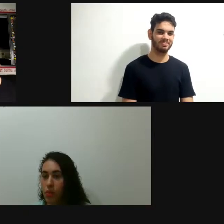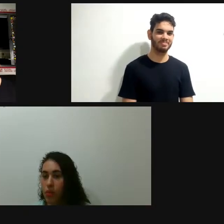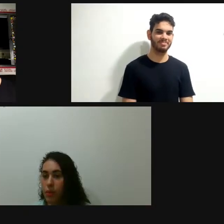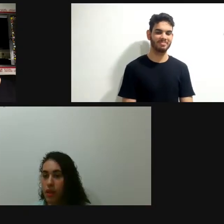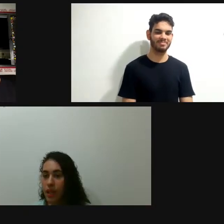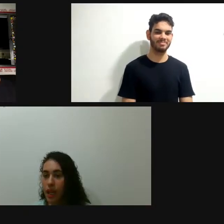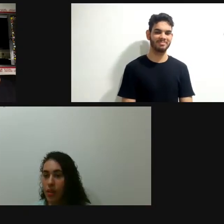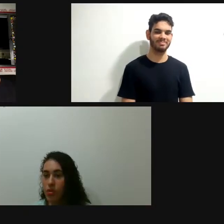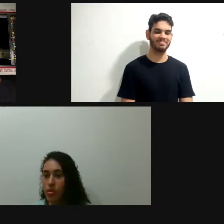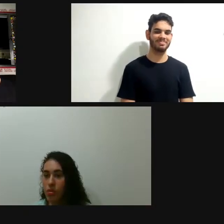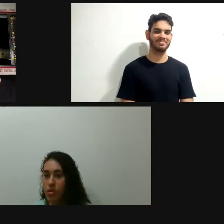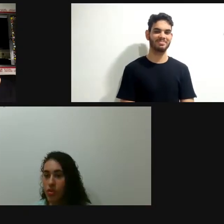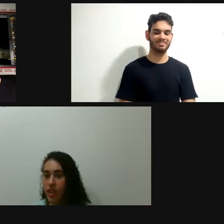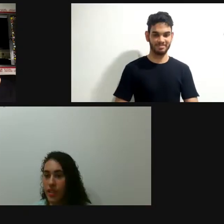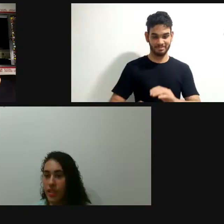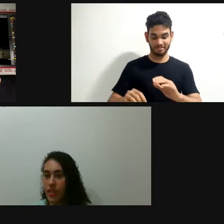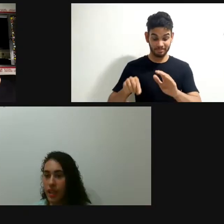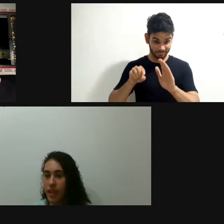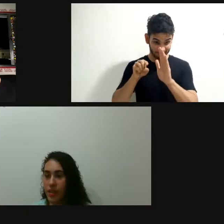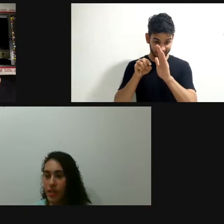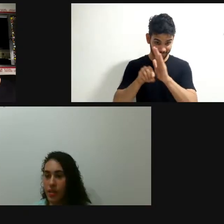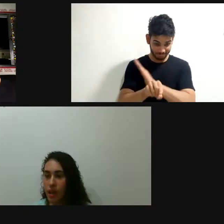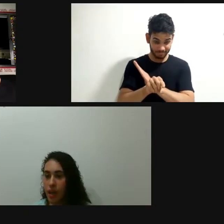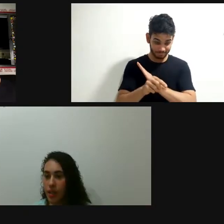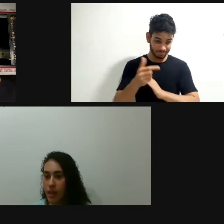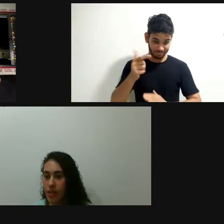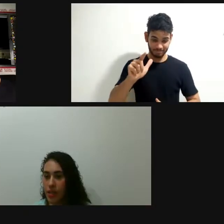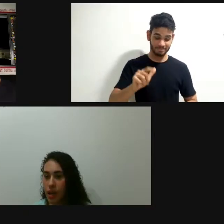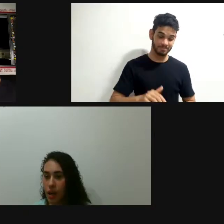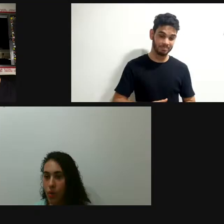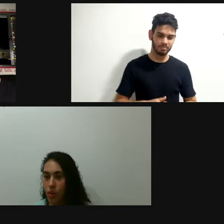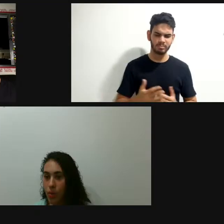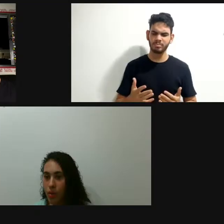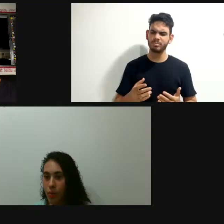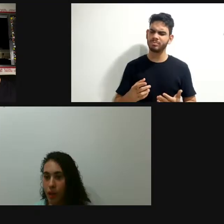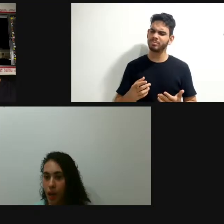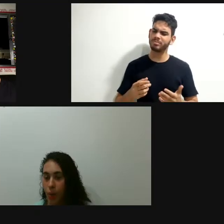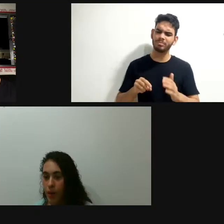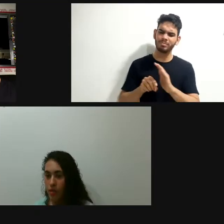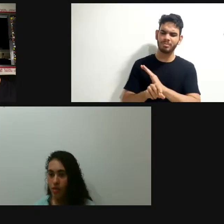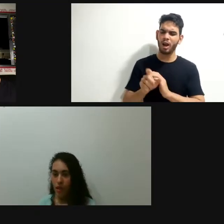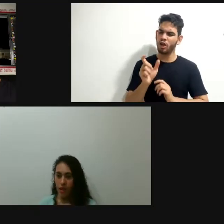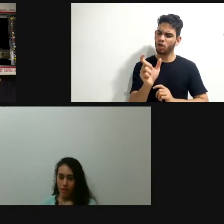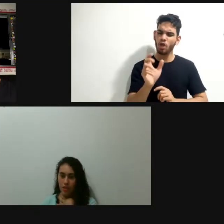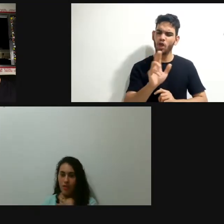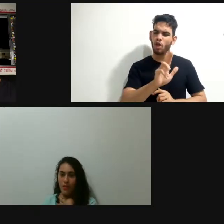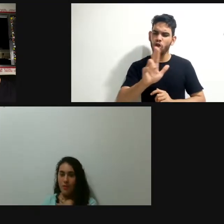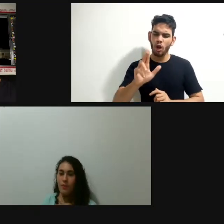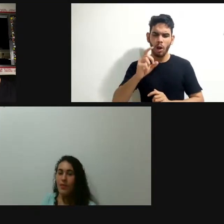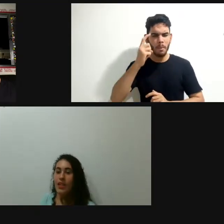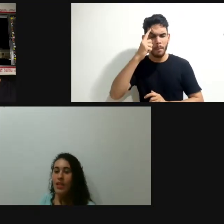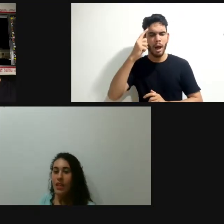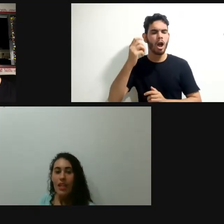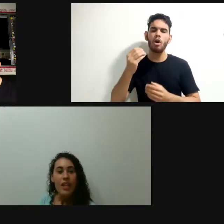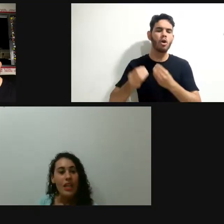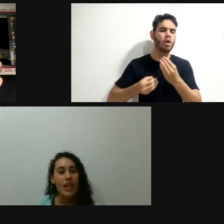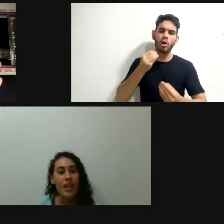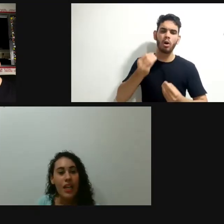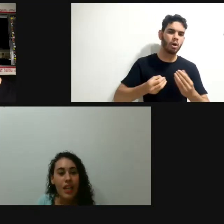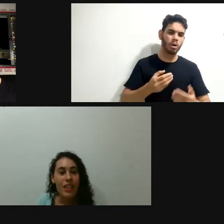Bia, tá me ouvindo bem aí? Tá me ouvindo bem direito? A ideia de dar o nome ao personagem.